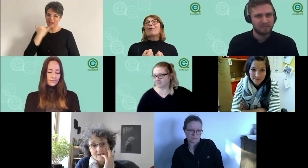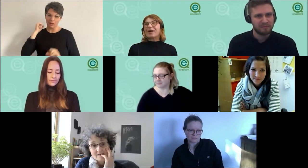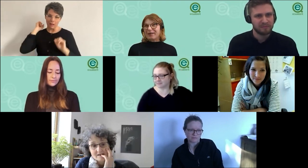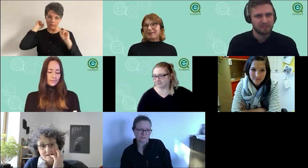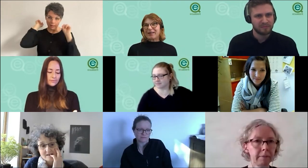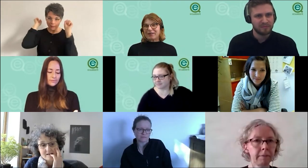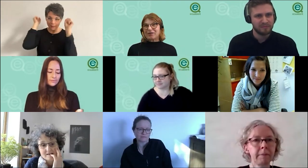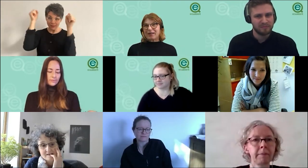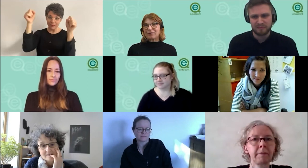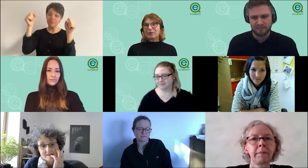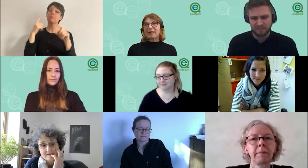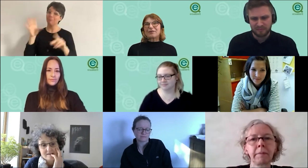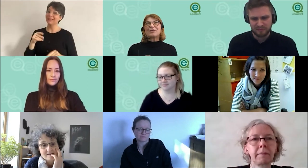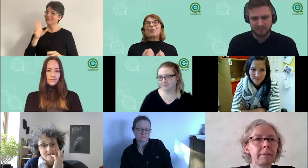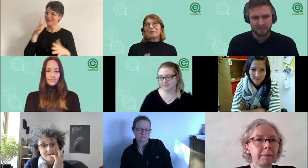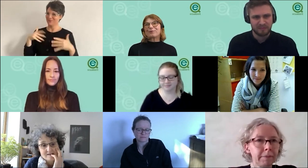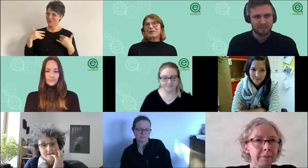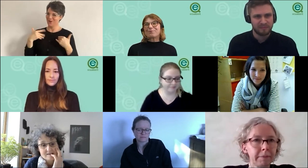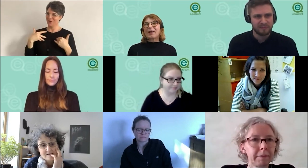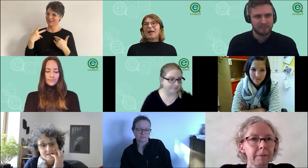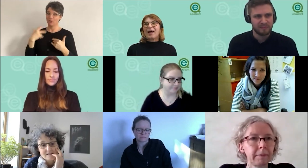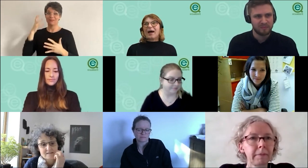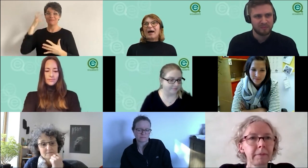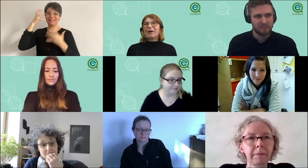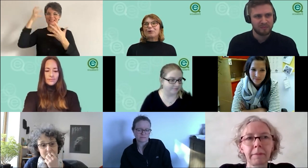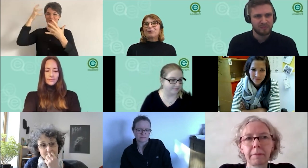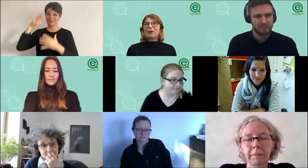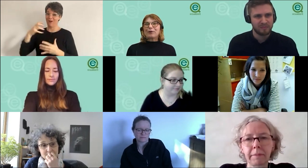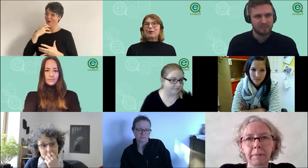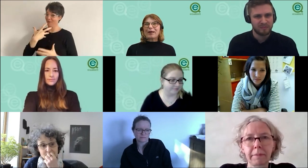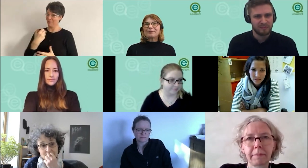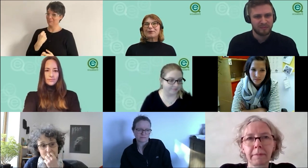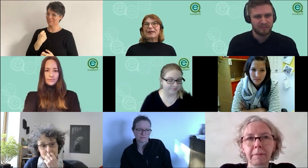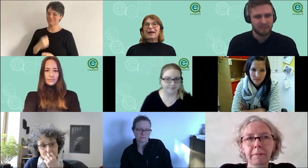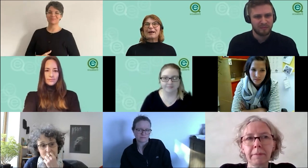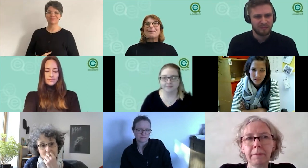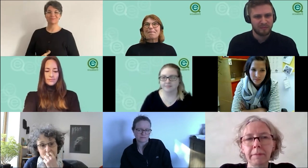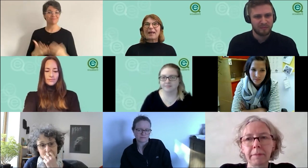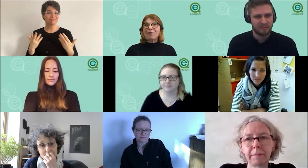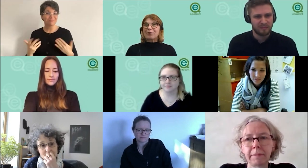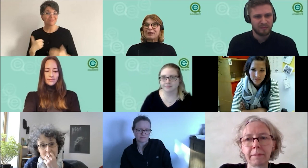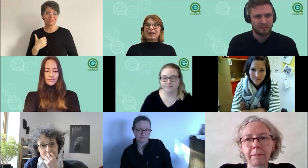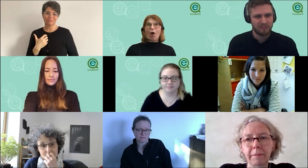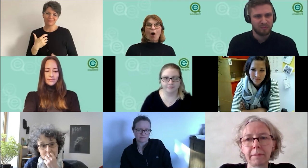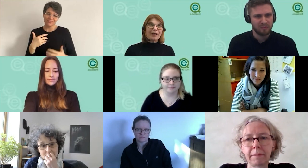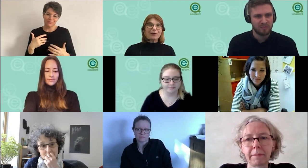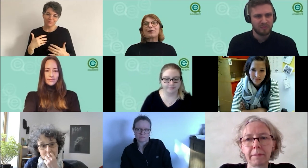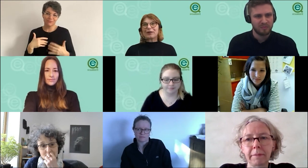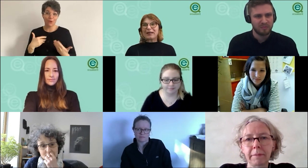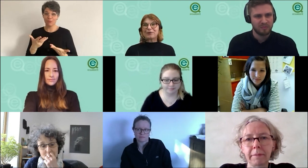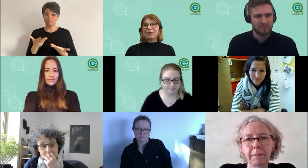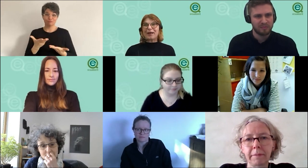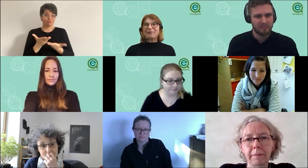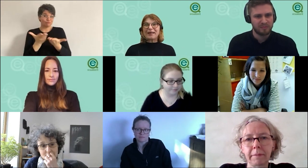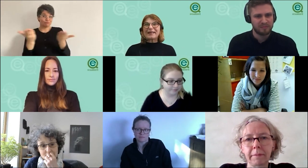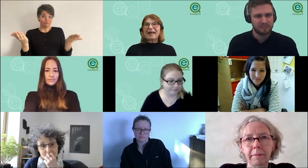auch Freude dahinter steckt und eine Vision. Und würde mich freuen, sozusagen, von euch oder von